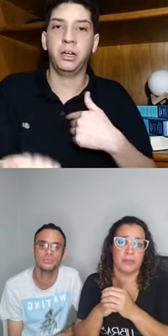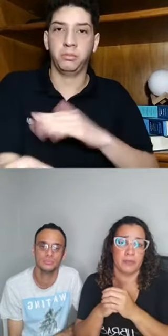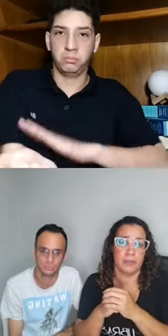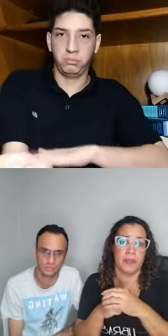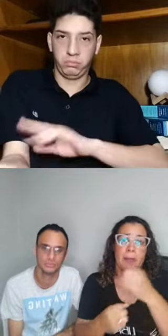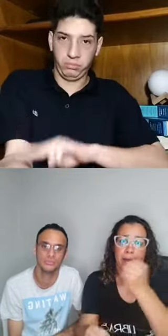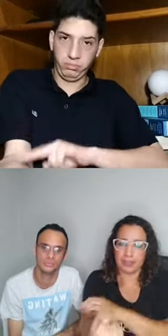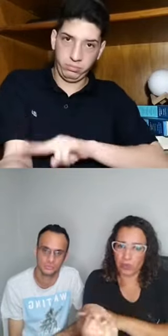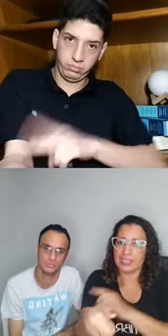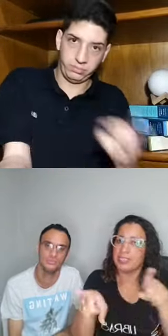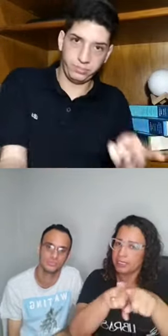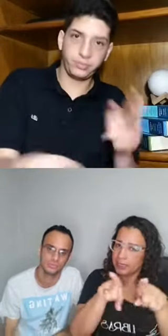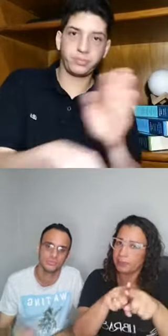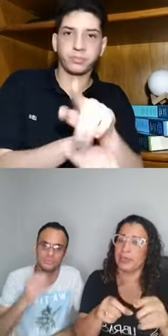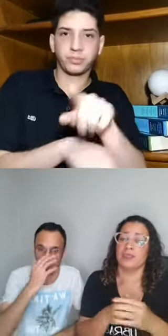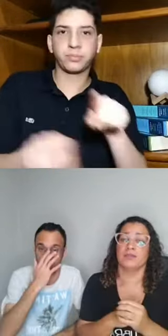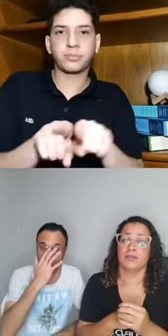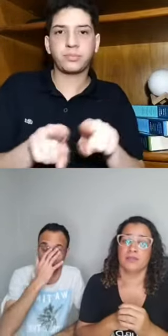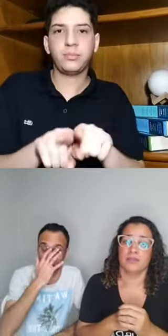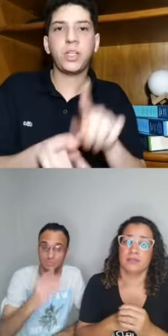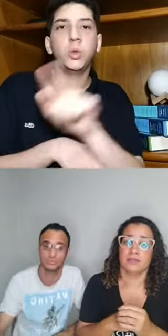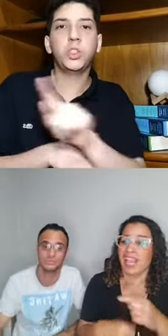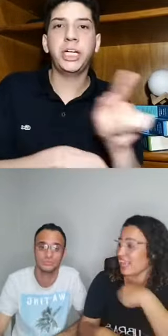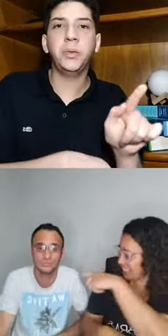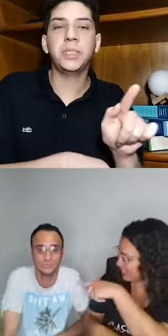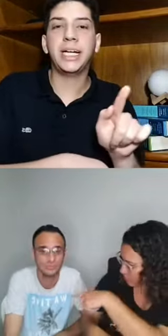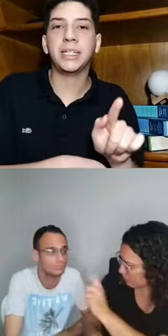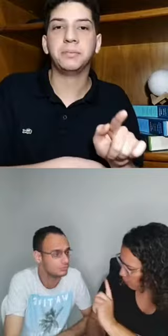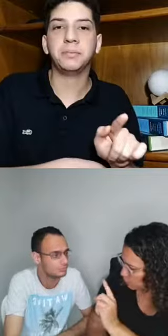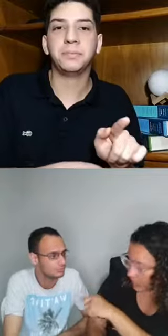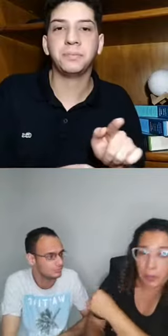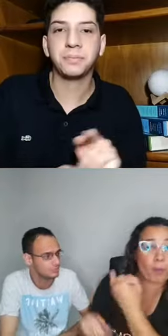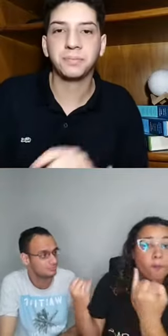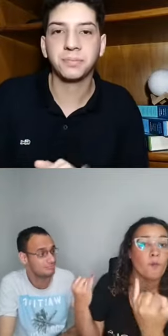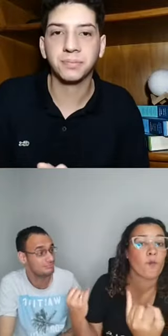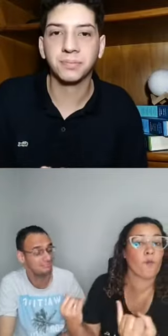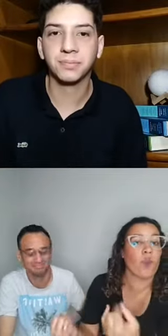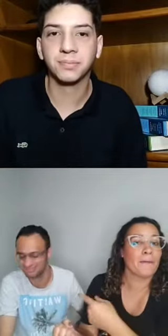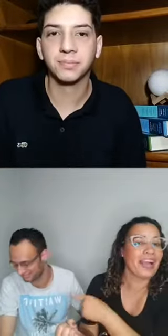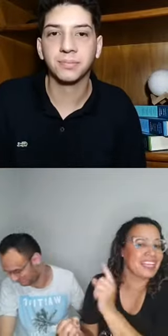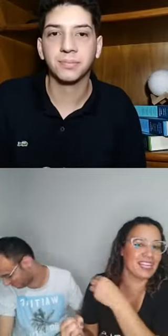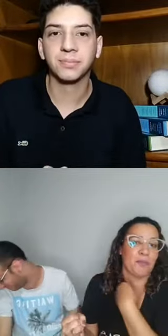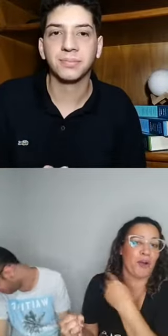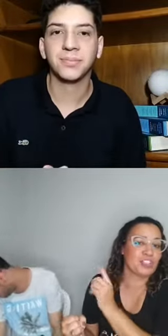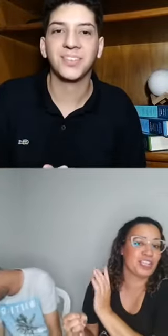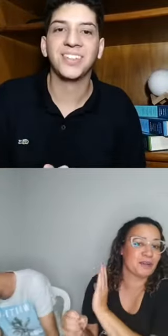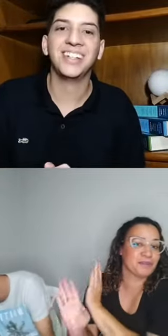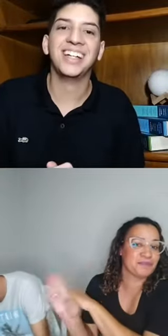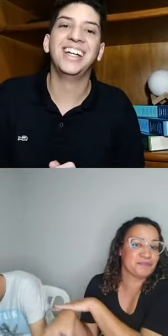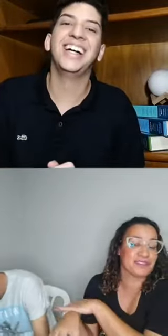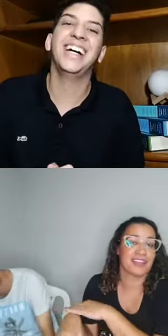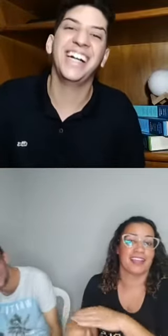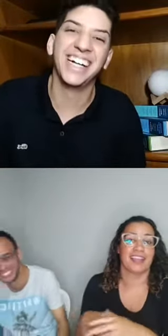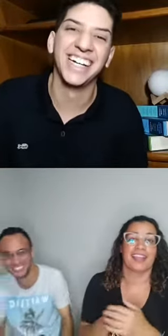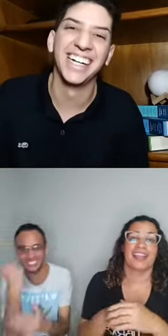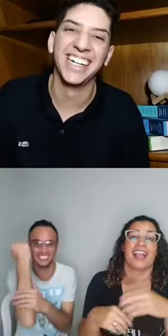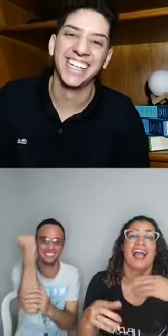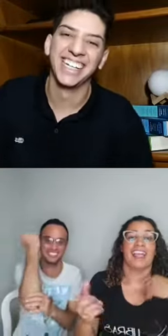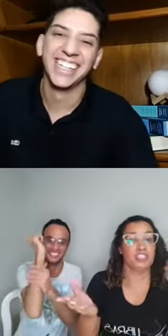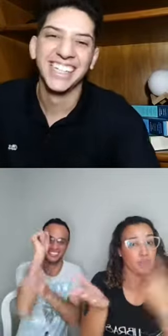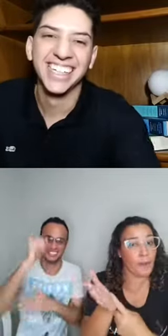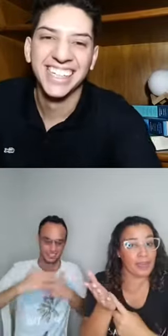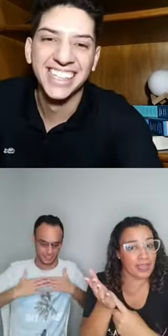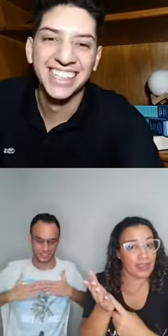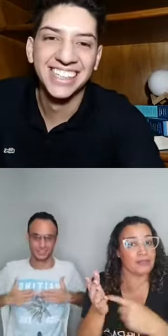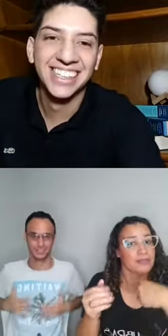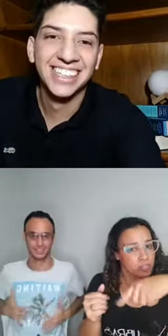vocês para doar sangue também. O Aí genro não, dela. você pode dele? Magrinho, não pode não. Aí